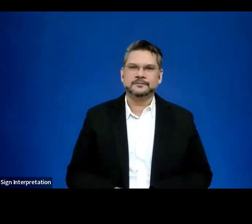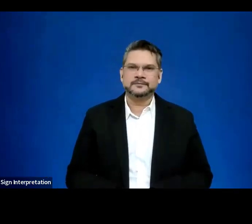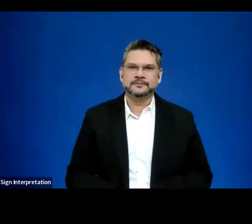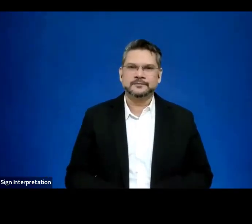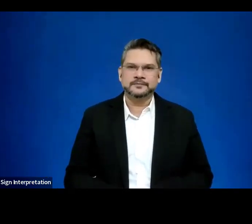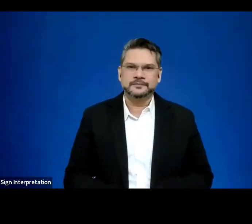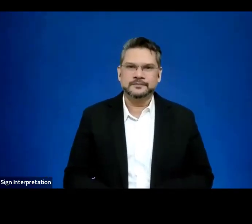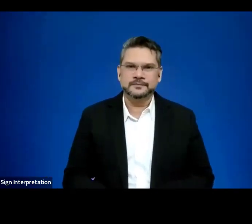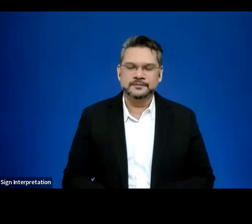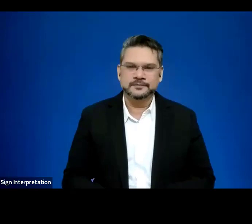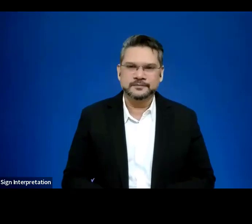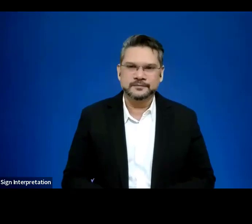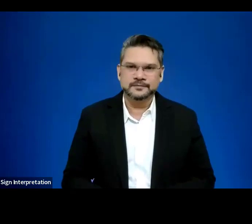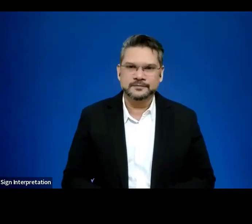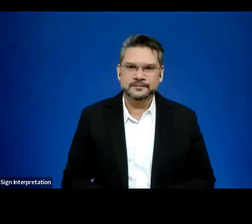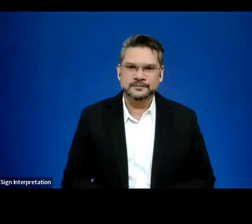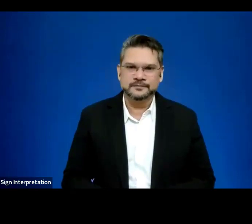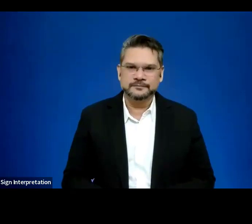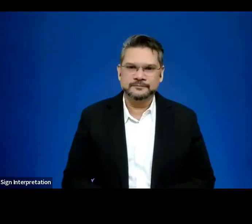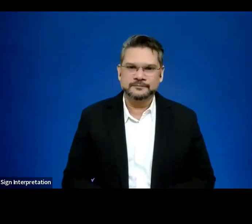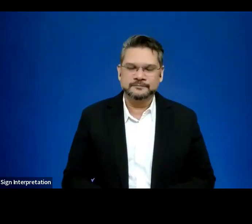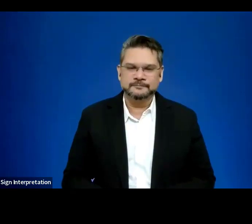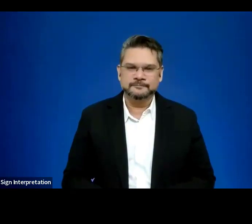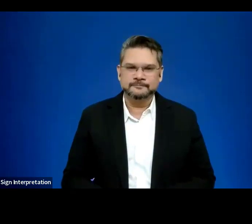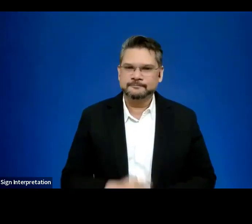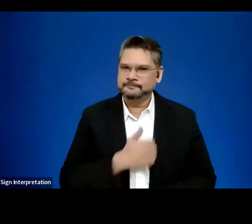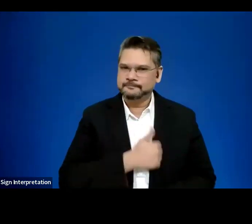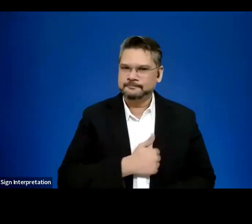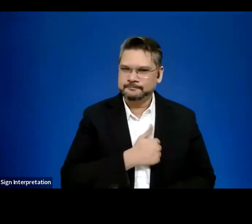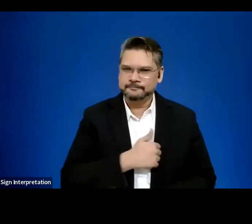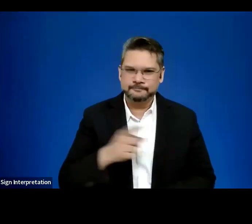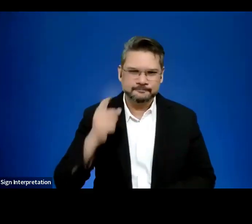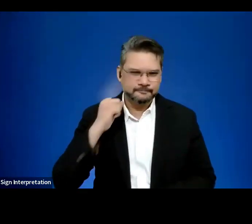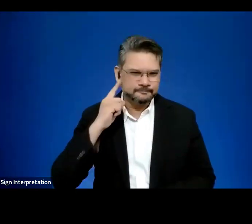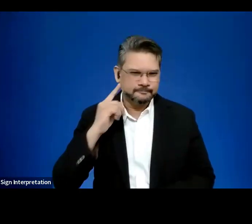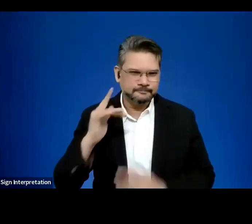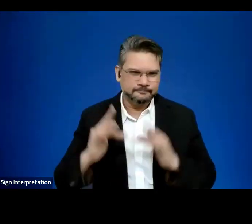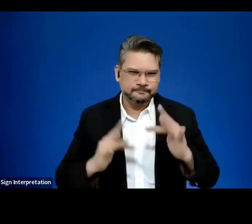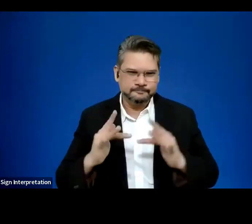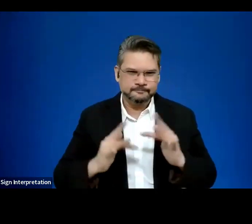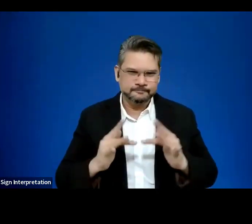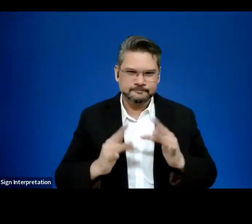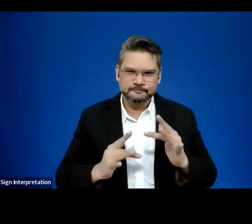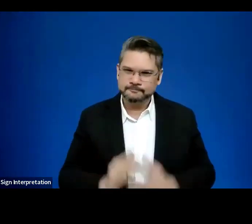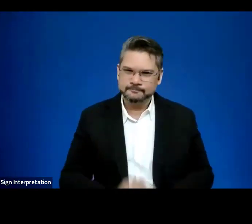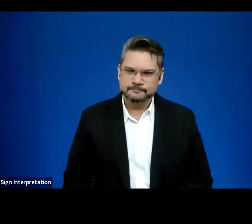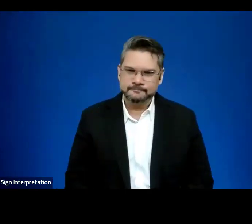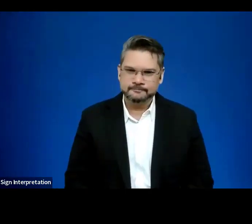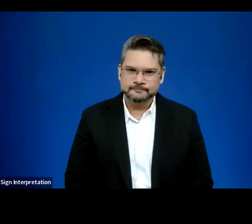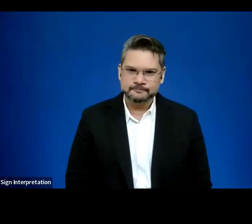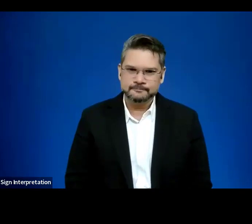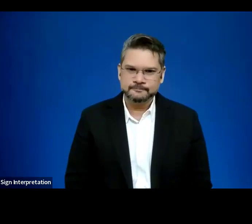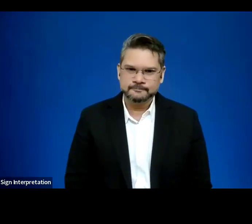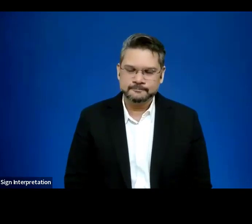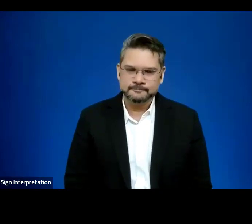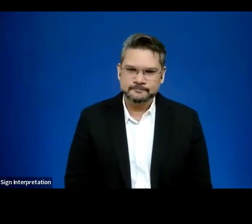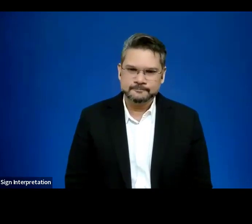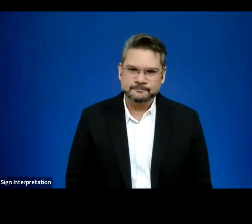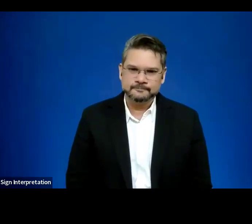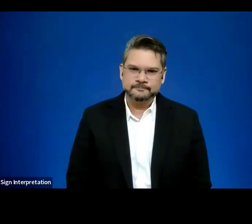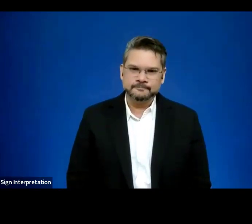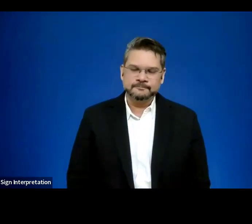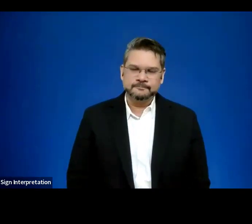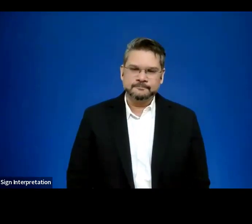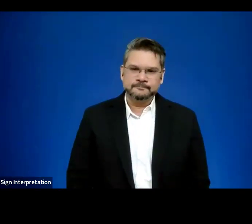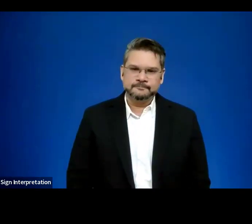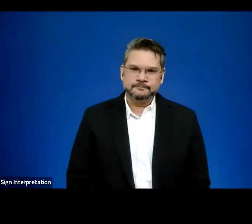能够呢。就像是他的这个像小石子丢到池塘里面掀起的这涟漪一样，希望这些涟漪